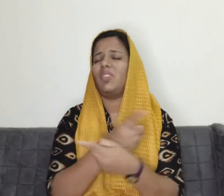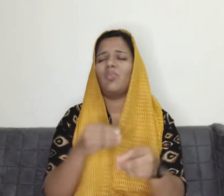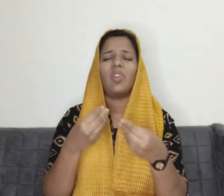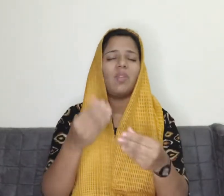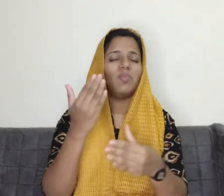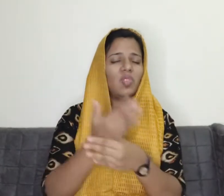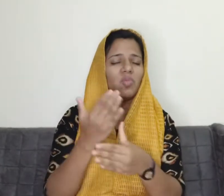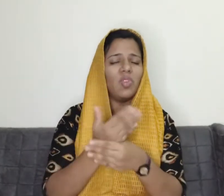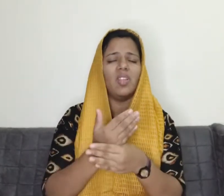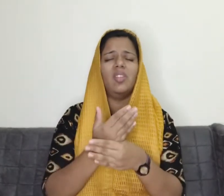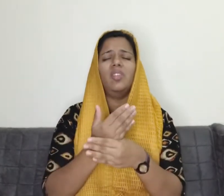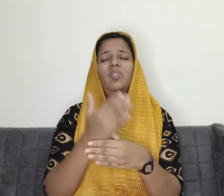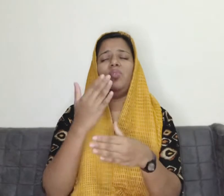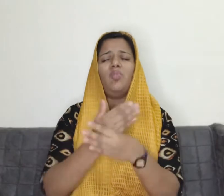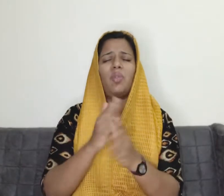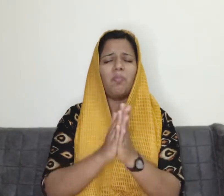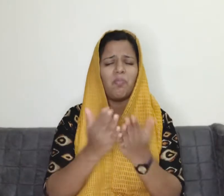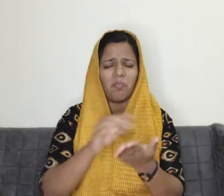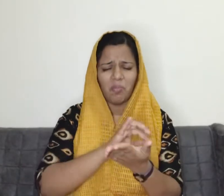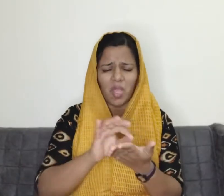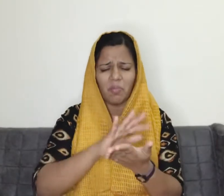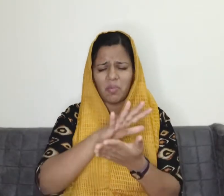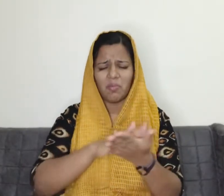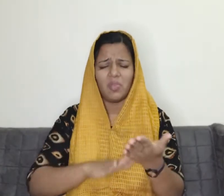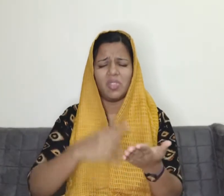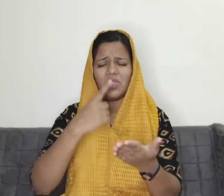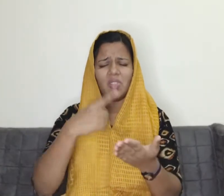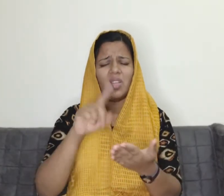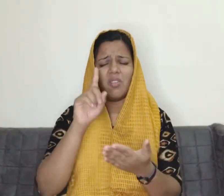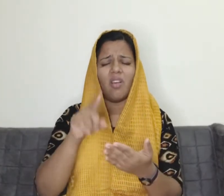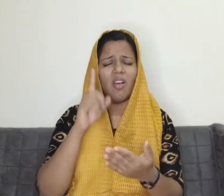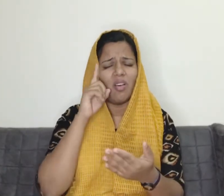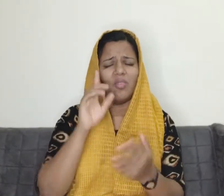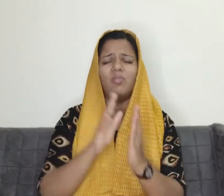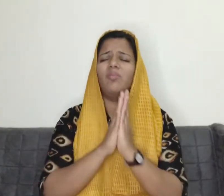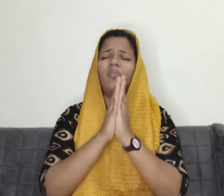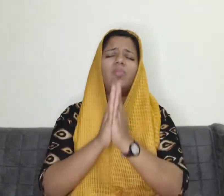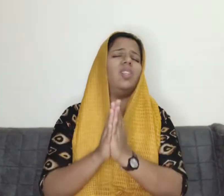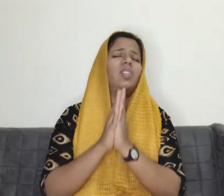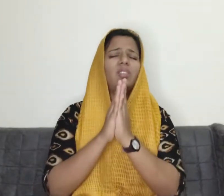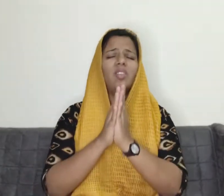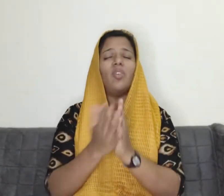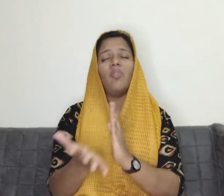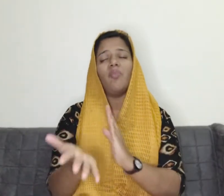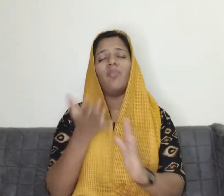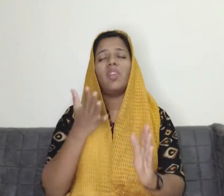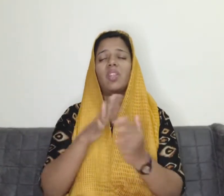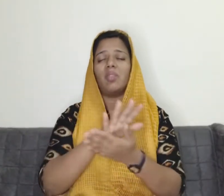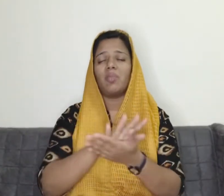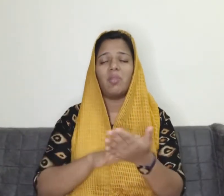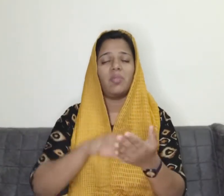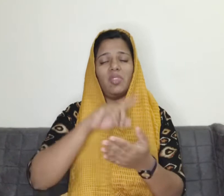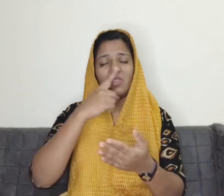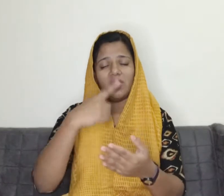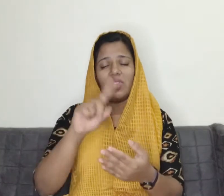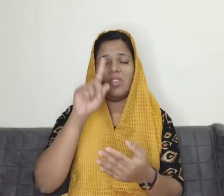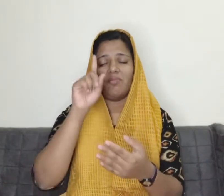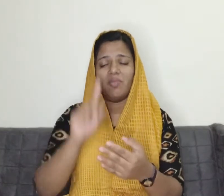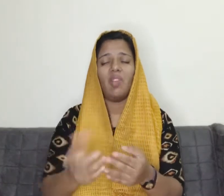വിടുവിക്കണമേ. ജോലി ലഭിക്കാൻ, ജോലിയുടെ ഡോക്യുമെൻസുകൾ റെഡിയാകുവാൻ ഒക്കെ ഭാരപ്പെട്ടിരിക്കുന്നവർക്ക് വേണ്ടി ഞങ്ങൾ പ്രാർത്ഥിക്കുന്നു. വേഗത്തിൽ ആ ഡോക്യുമെൻറ്റുകൾ റെഡിയാകട്ടെ.